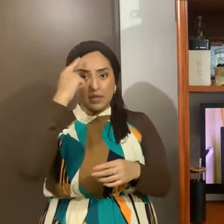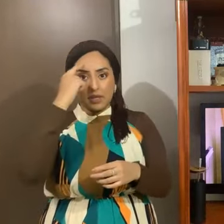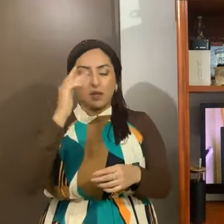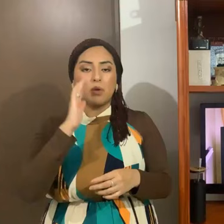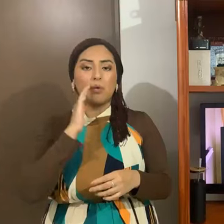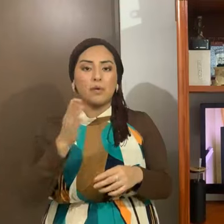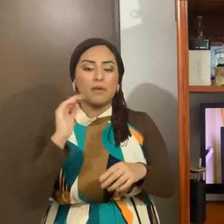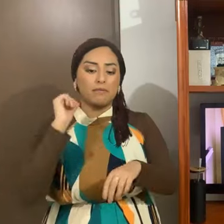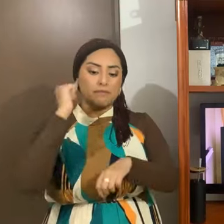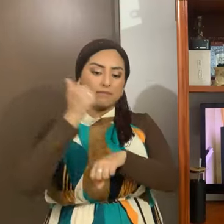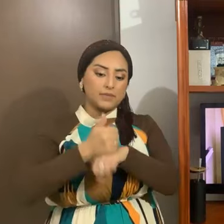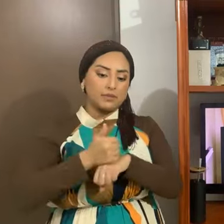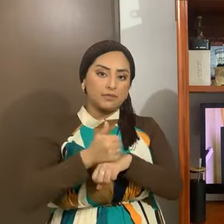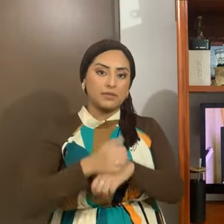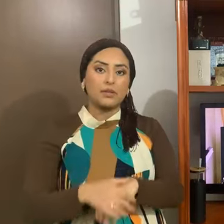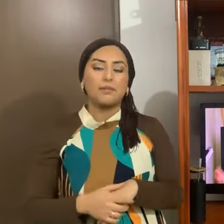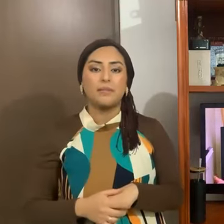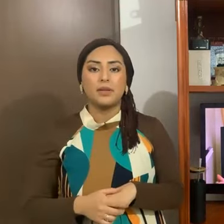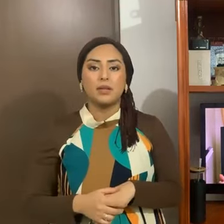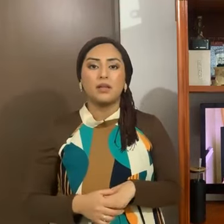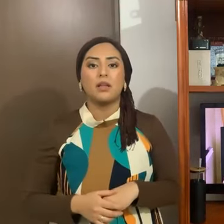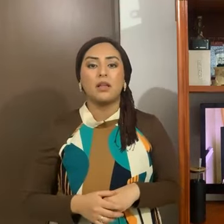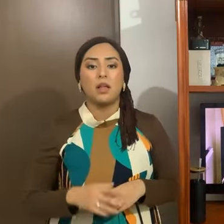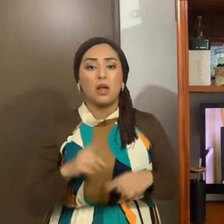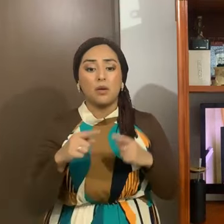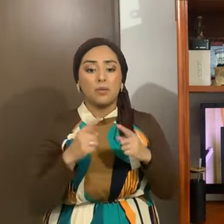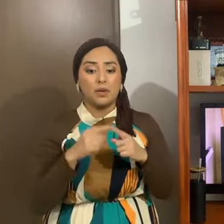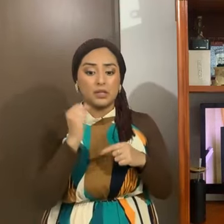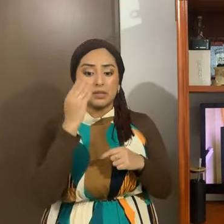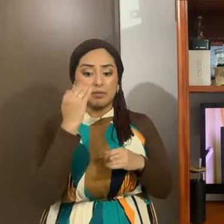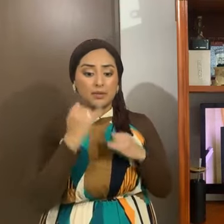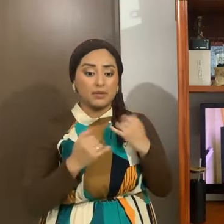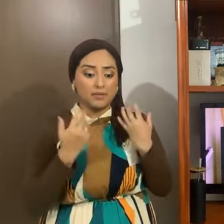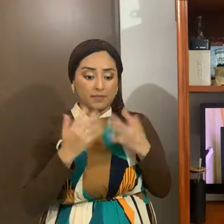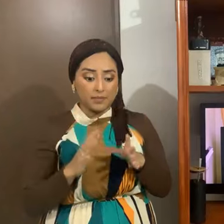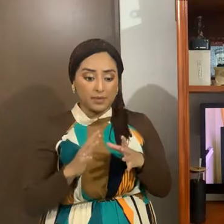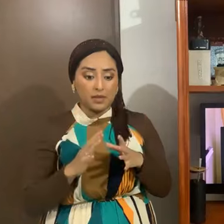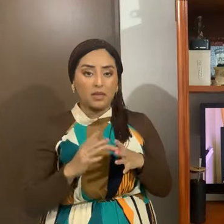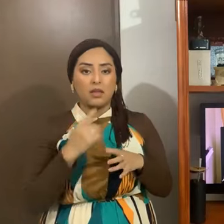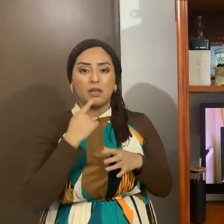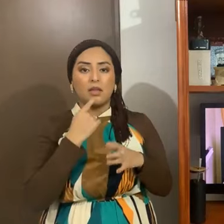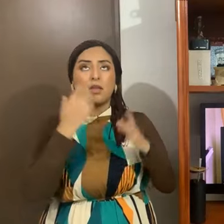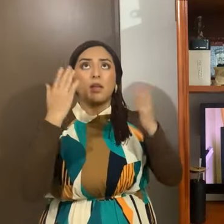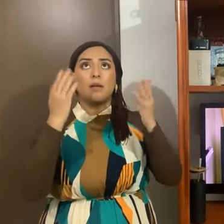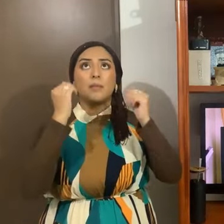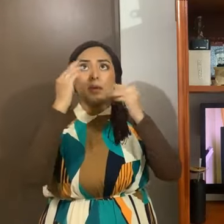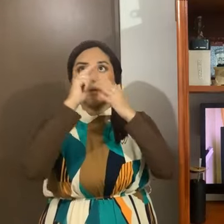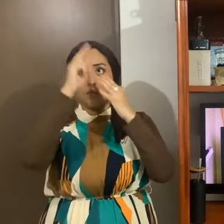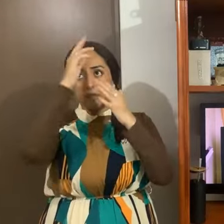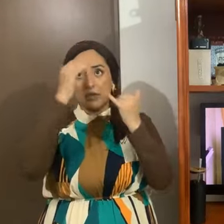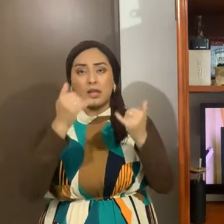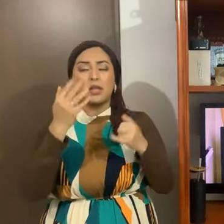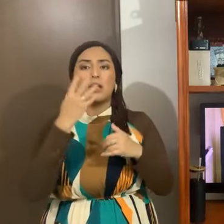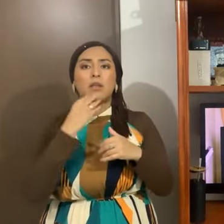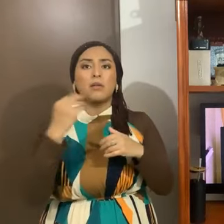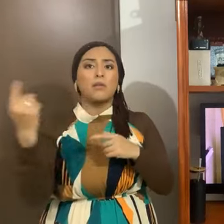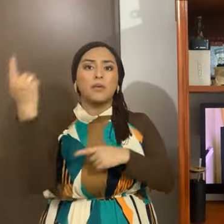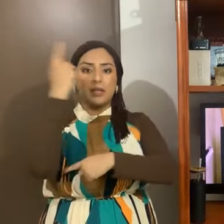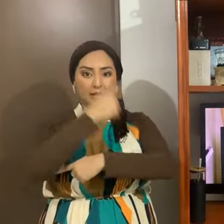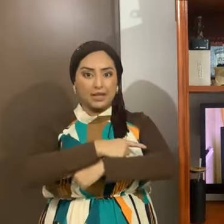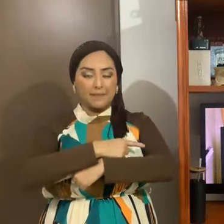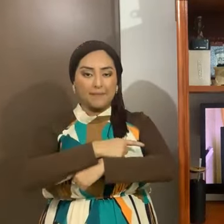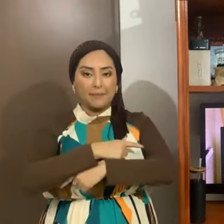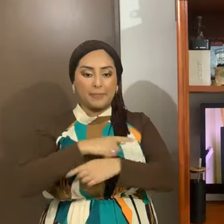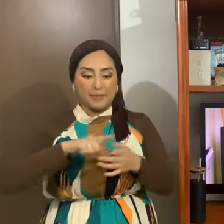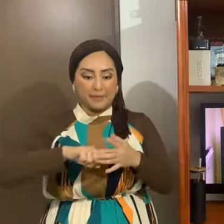pensamientos serán afirmados. Fuera de Shabbat, fuera de Shabbat. Abacadosh, en este día hebreo, estamos hablando de